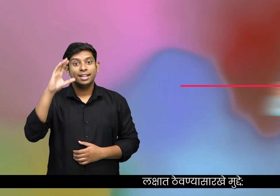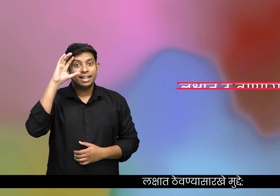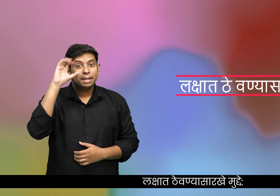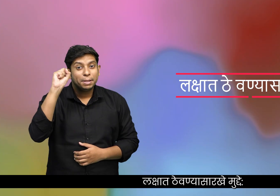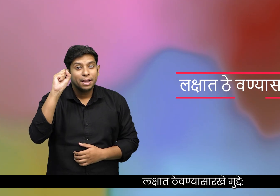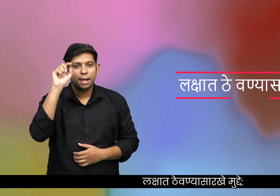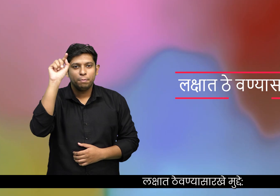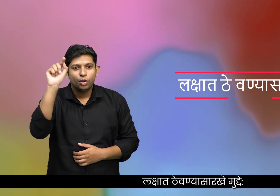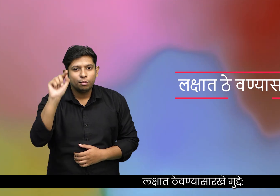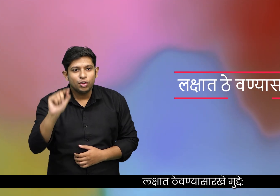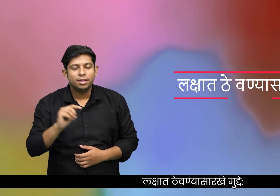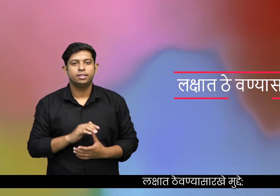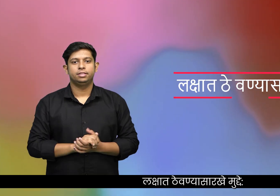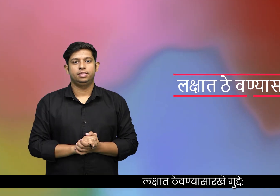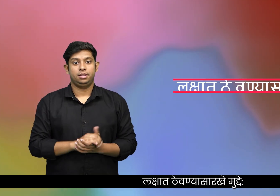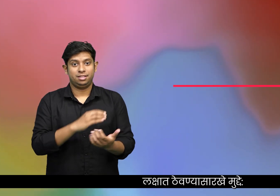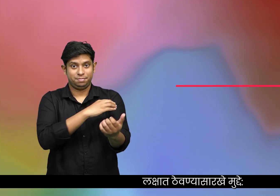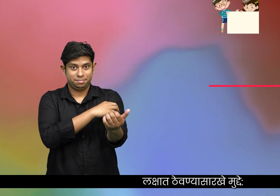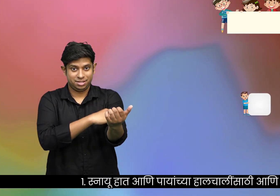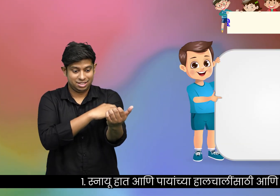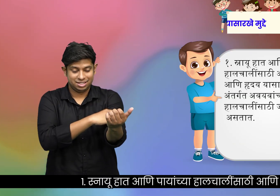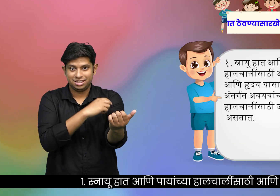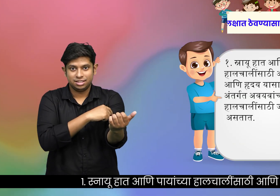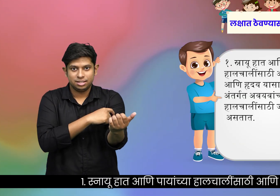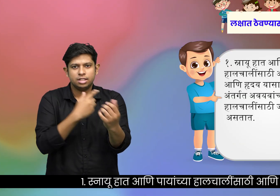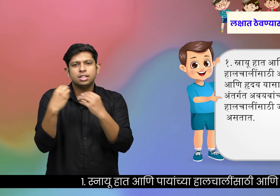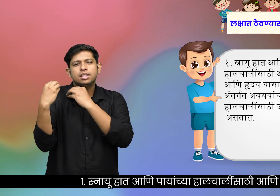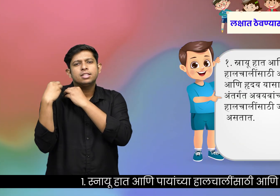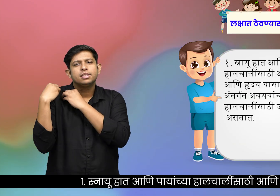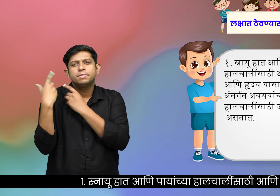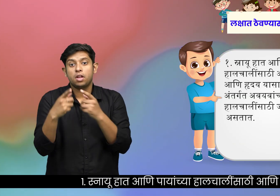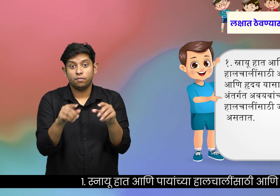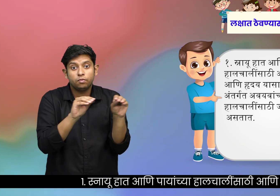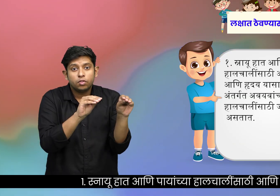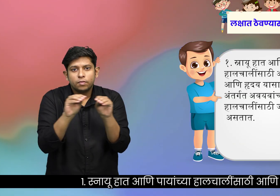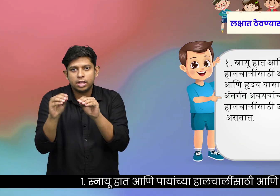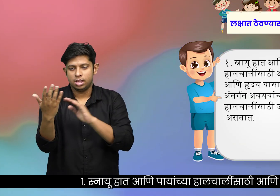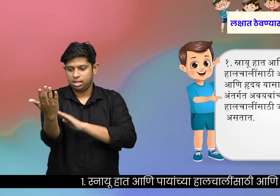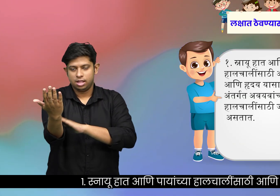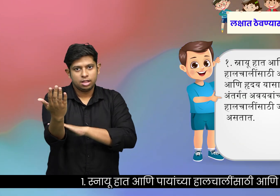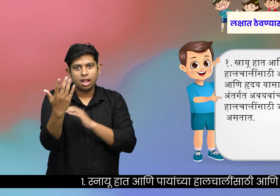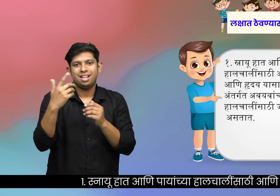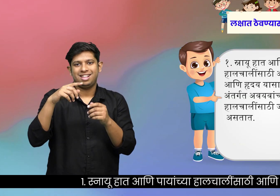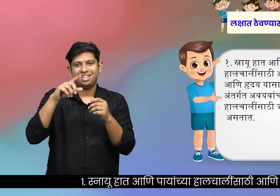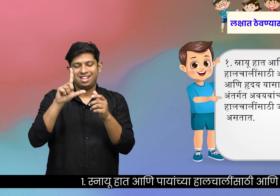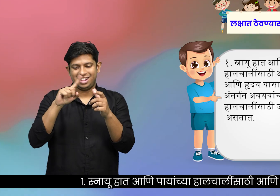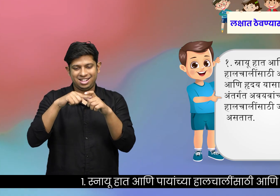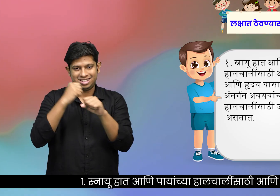लक्षात ठेवण्यासारखे मुद्दे. पहिला, सप्तायू हात आणि पायाच्या हालचालीसाठी आणि